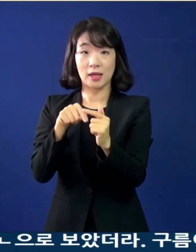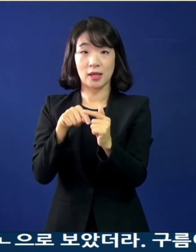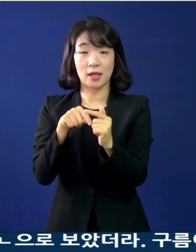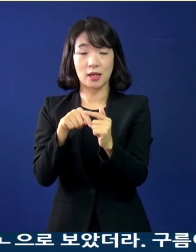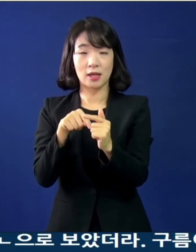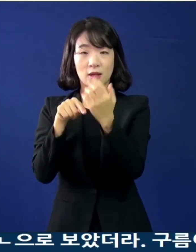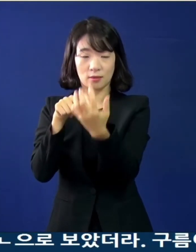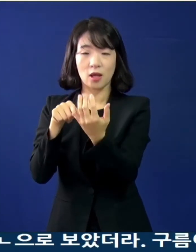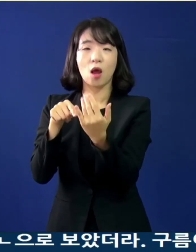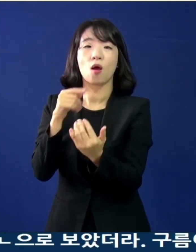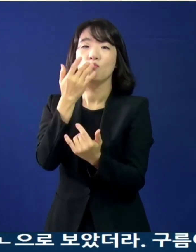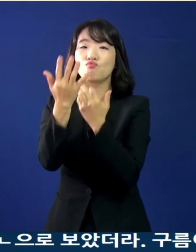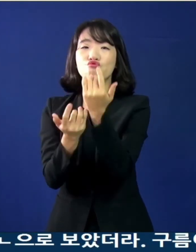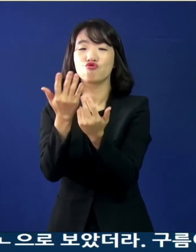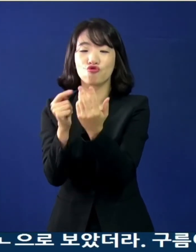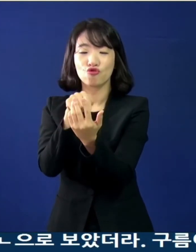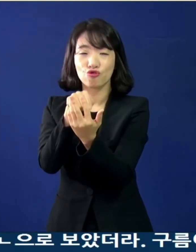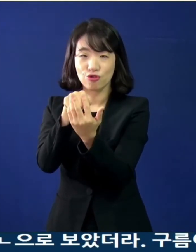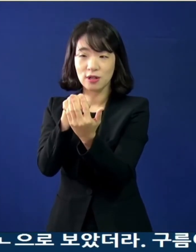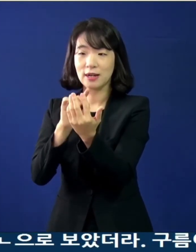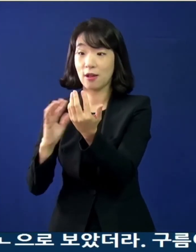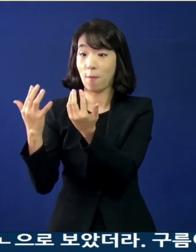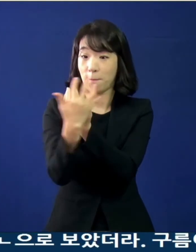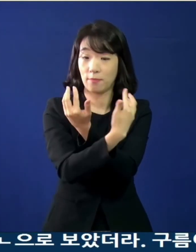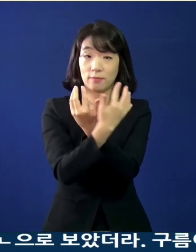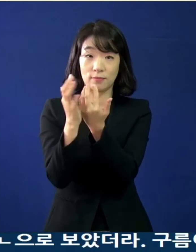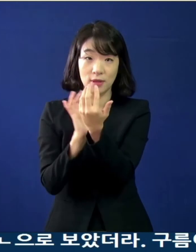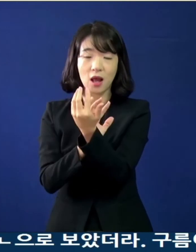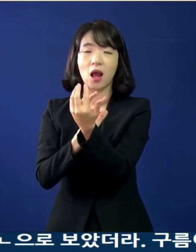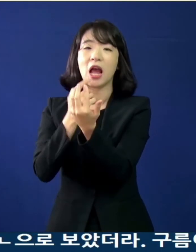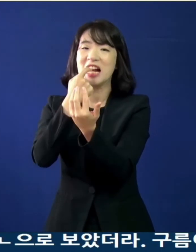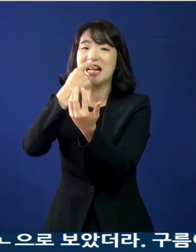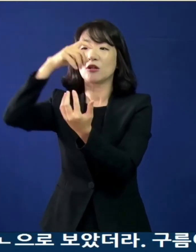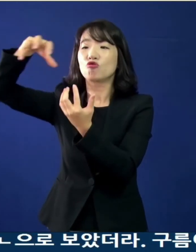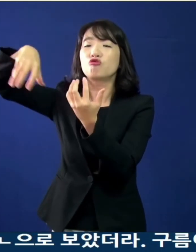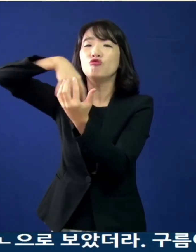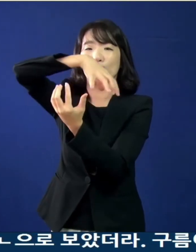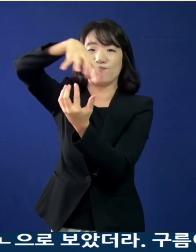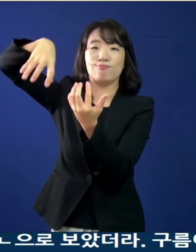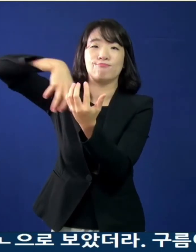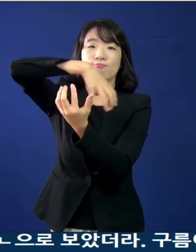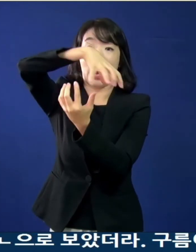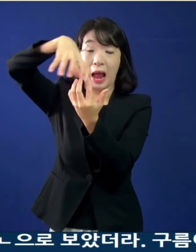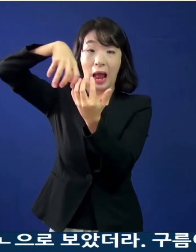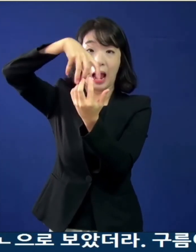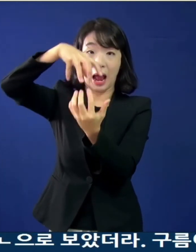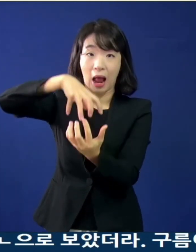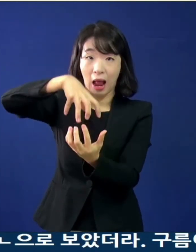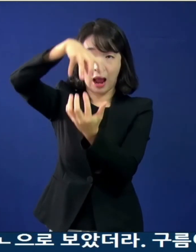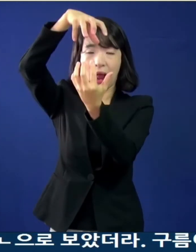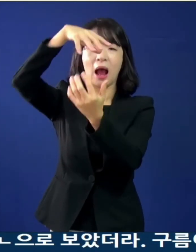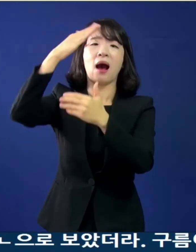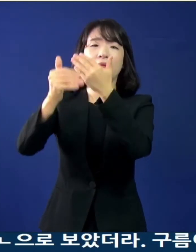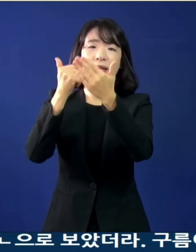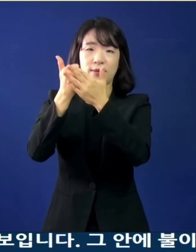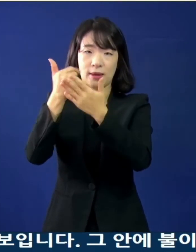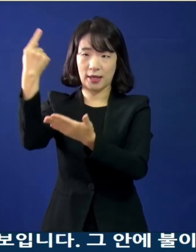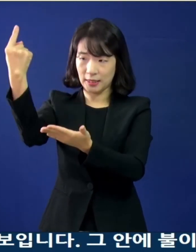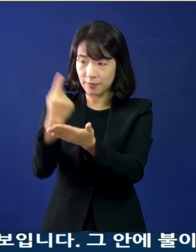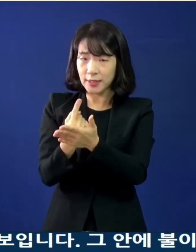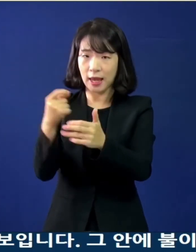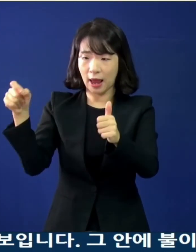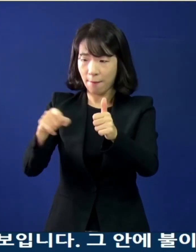있고 겉에 구름이 있는 겁니다. 불이 하나님의 임재를 뜻하기 때문에 하나님의 임재 앞에 사람이